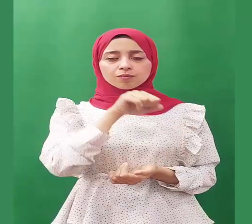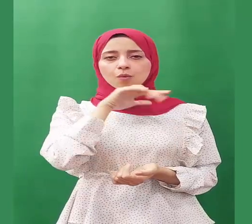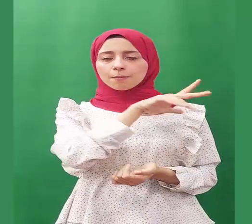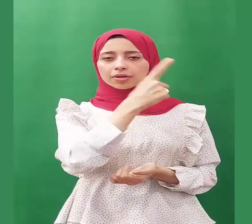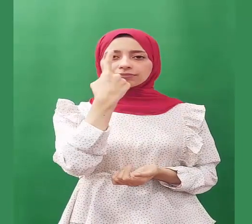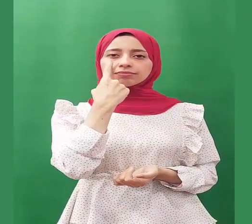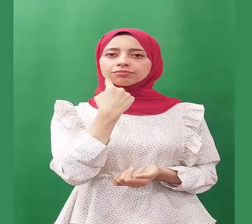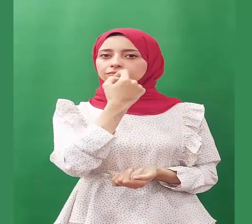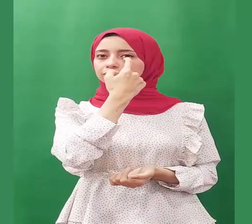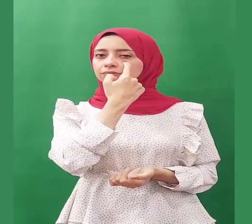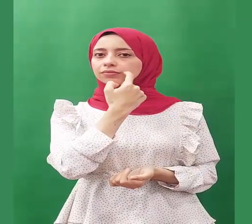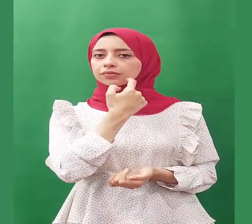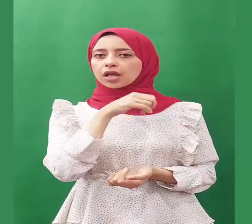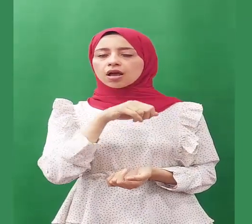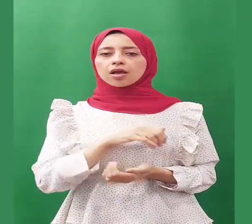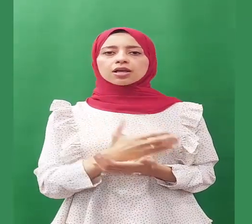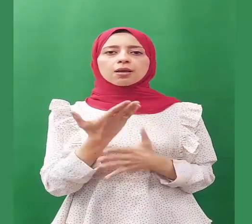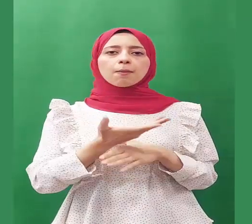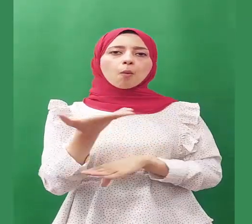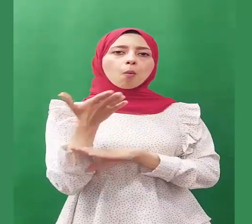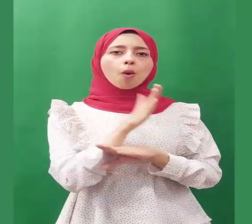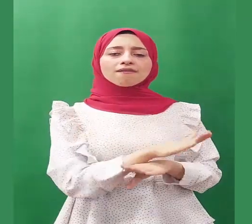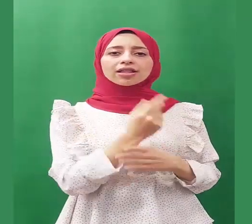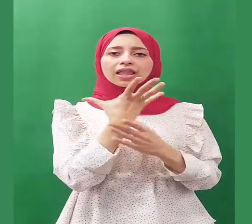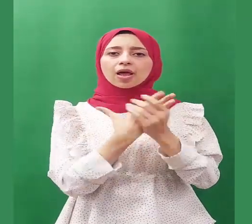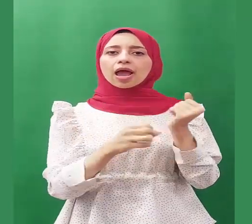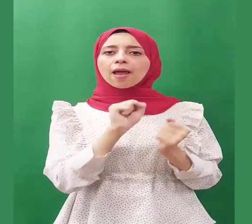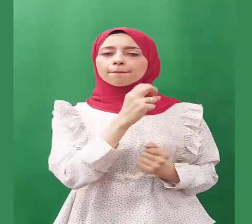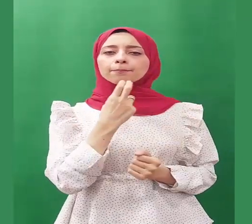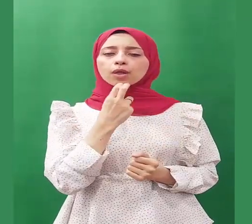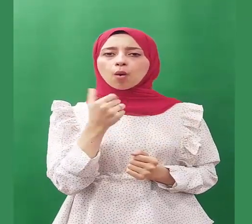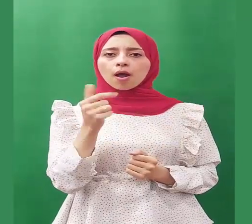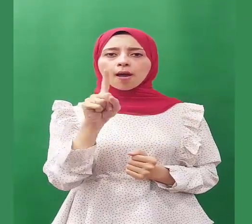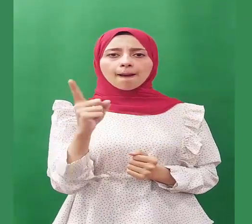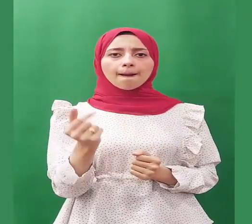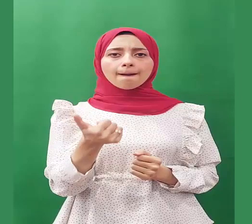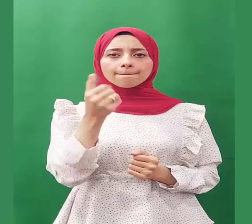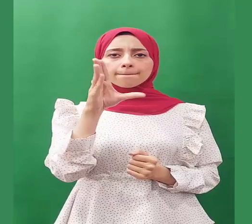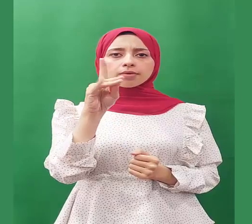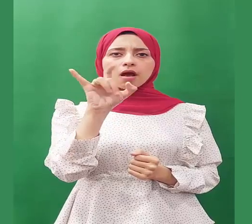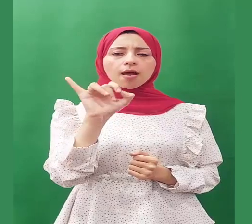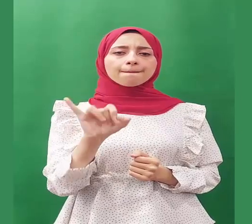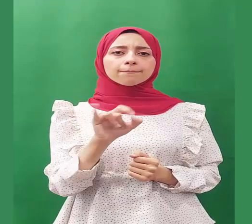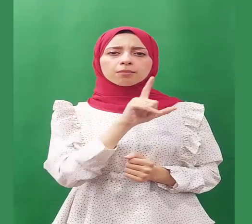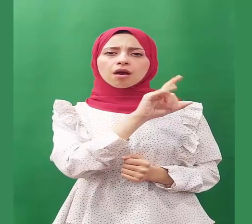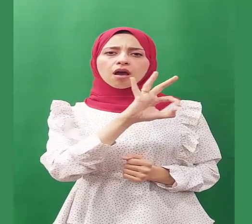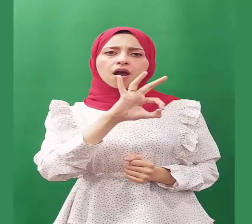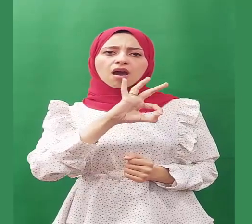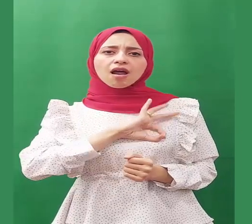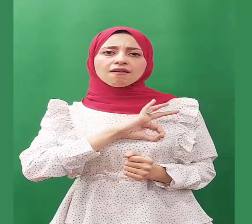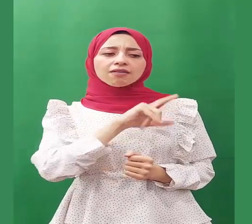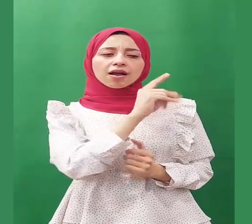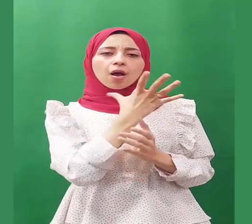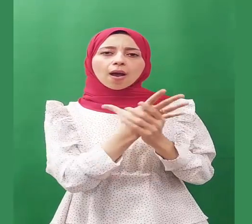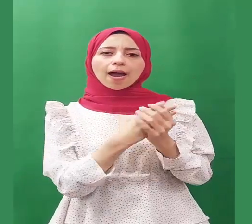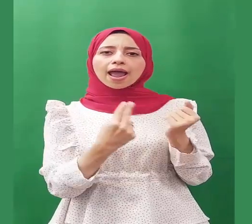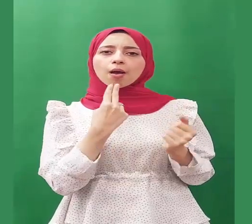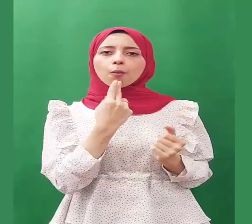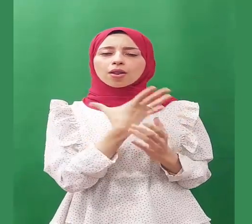صلى الله عليه وسلم عند وفاه ابنه ابراهيم رافه منه رحمه لولده وقلبه